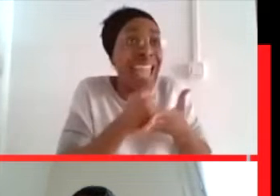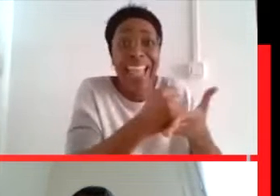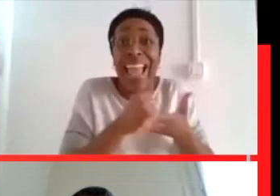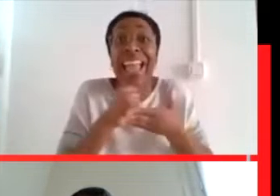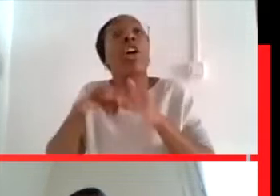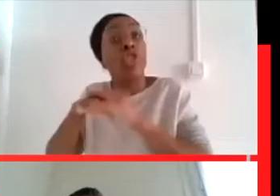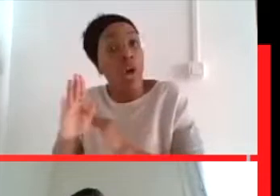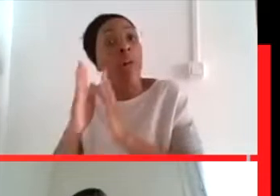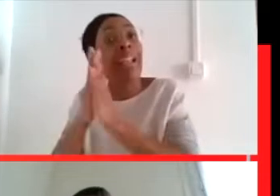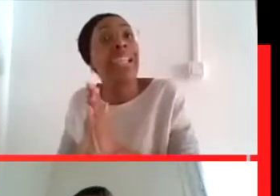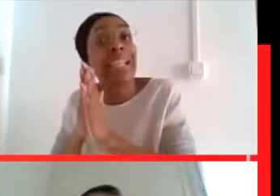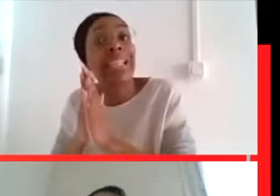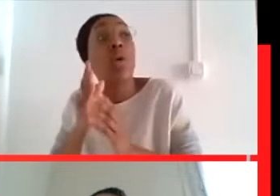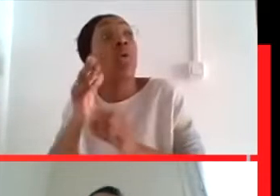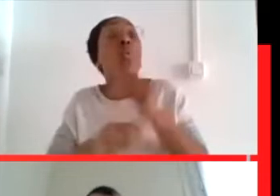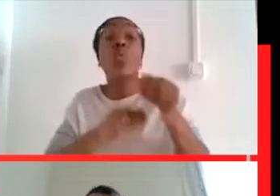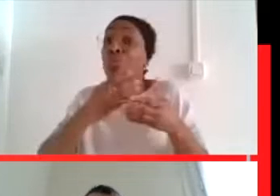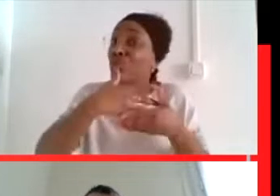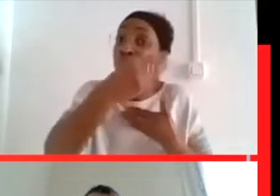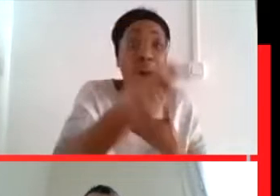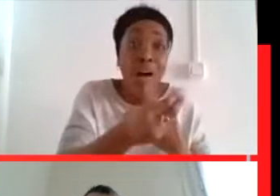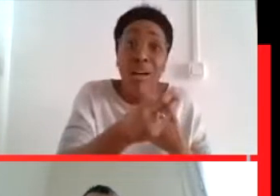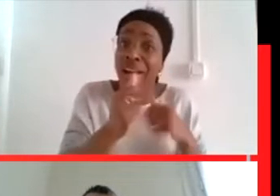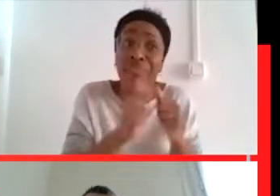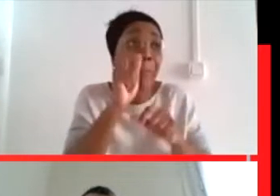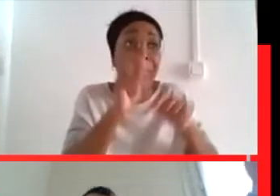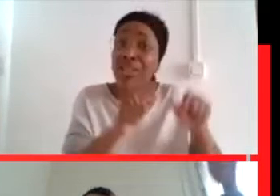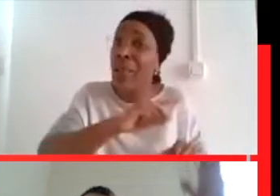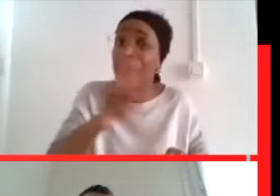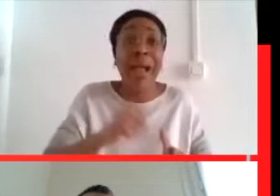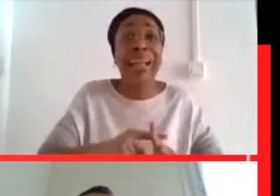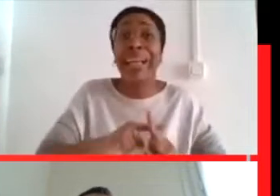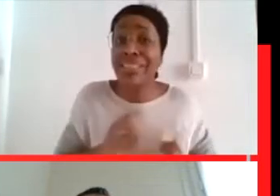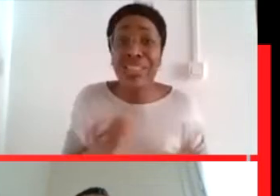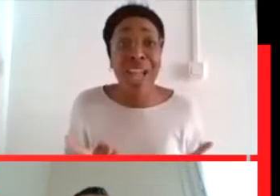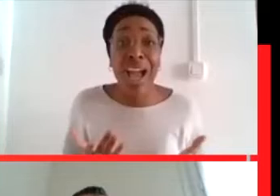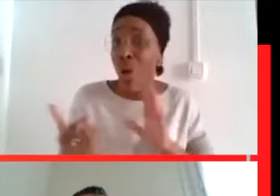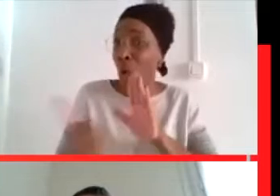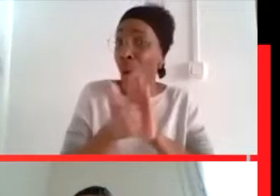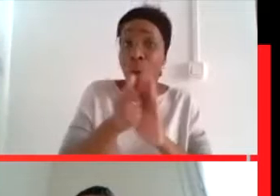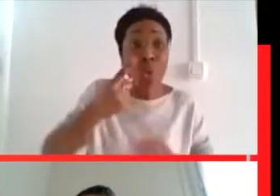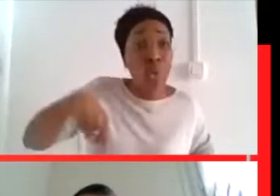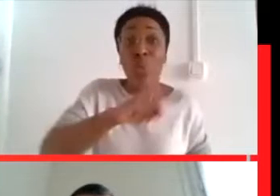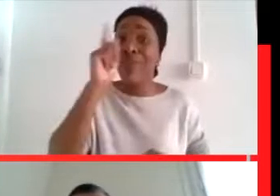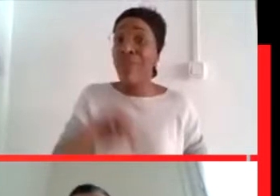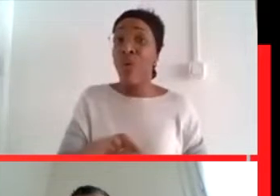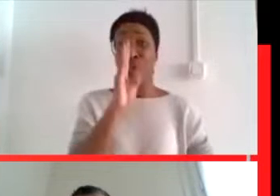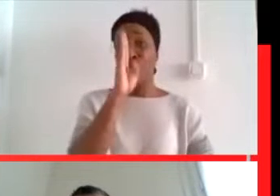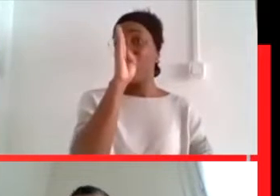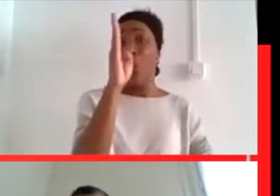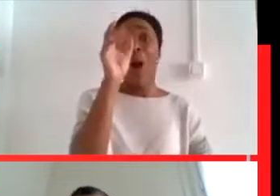l'Église ou que ça soit dans l'évangélisation. Eh bien, la parole de Dieu dit qu'on doit être assaisonné de